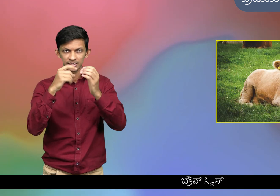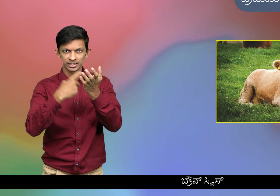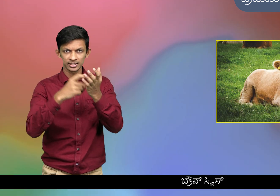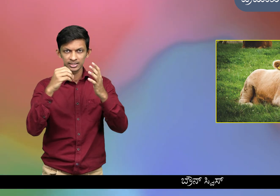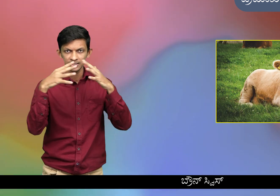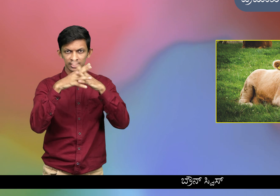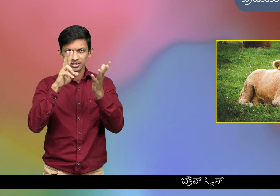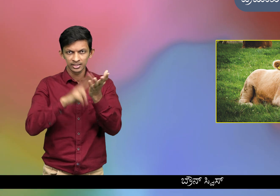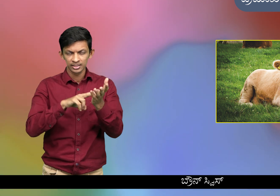ಬ್ರೌನ್ ಸ್ವಿಸ್,